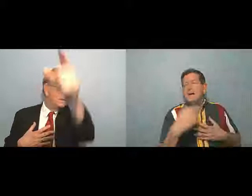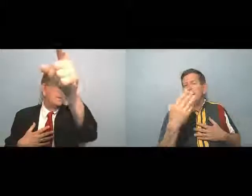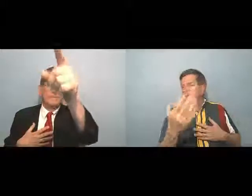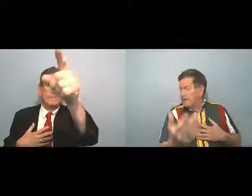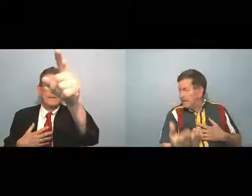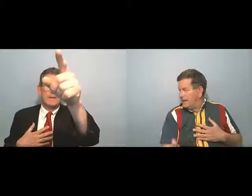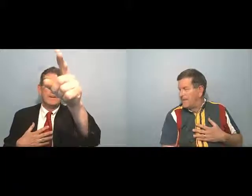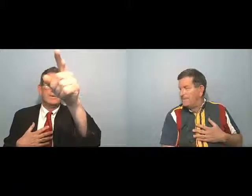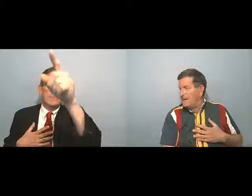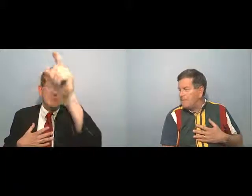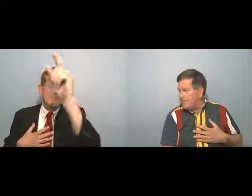parler avec ma femme.